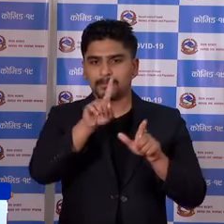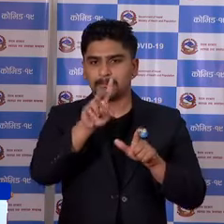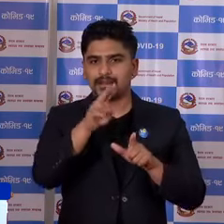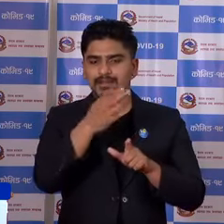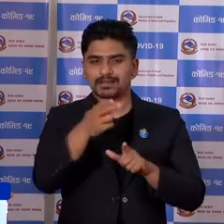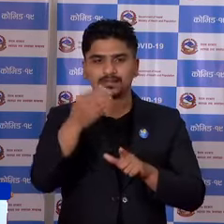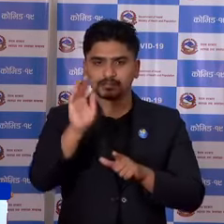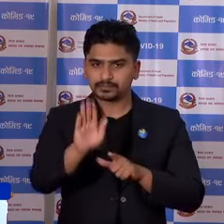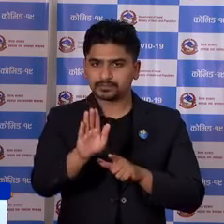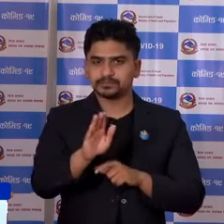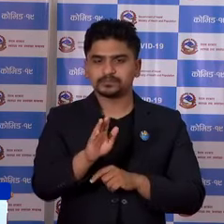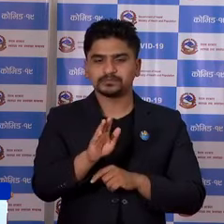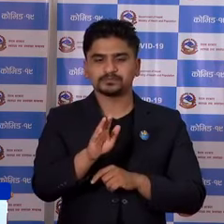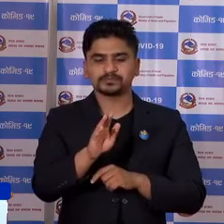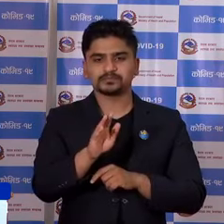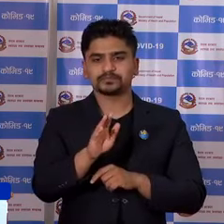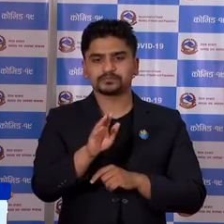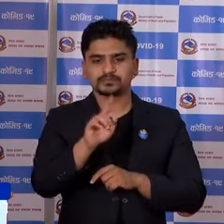12 जना हुनुहुन्छ, जो